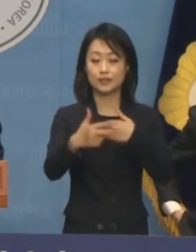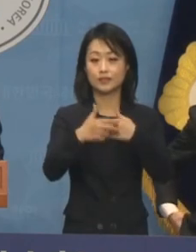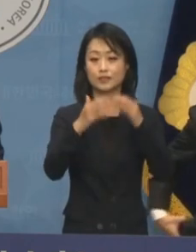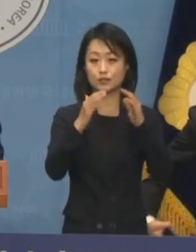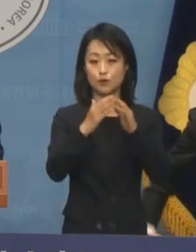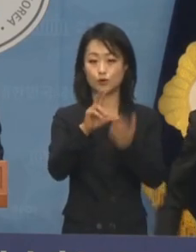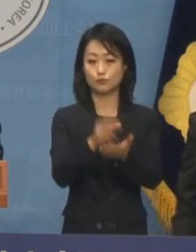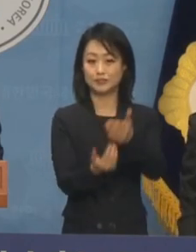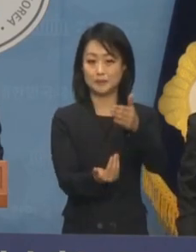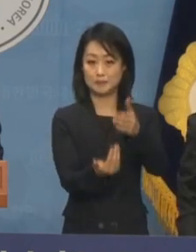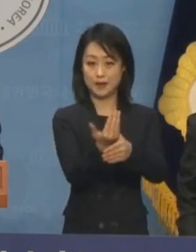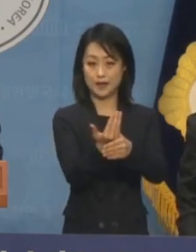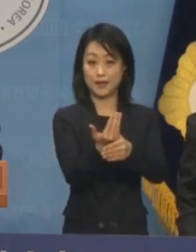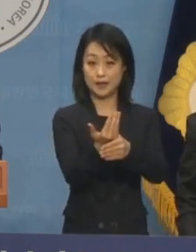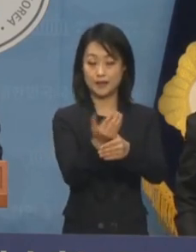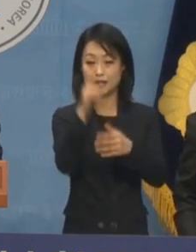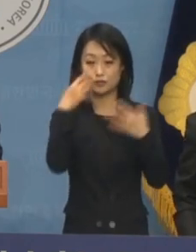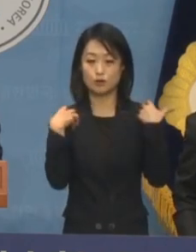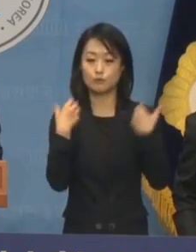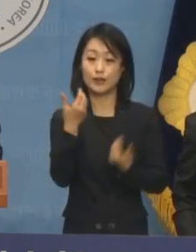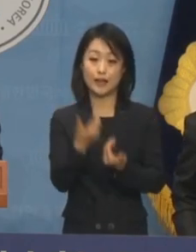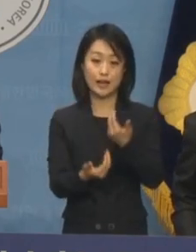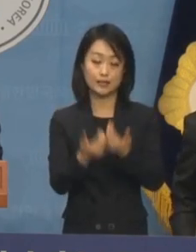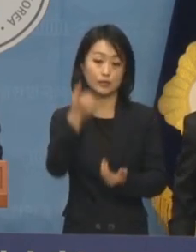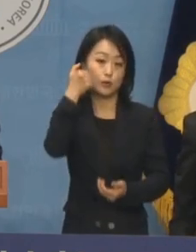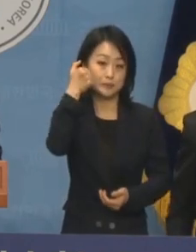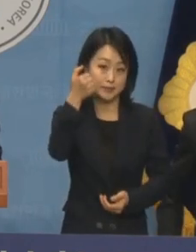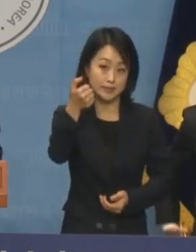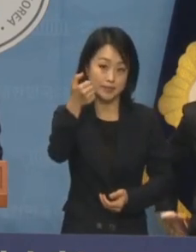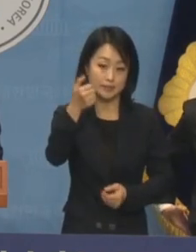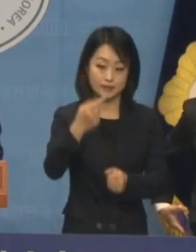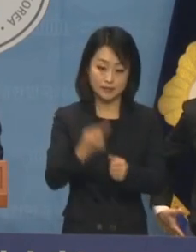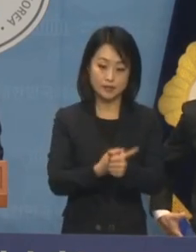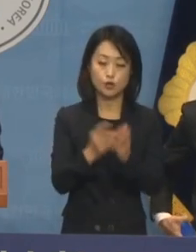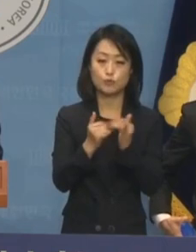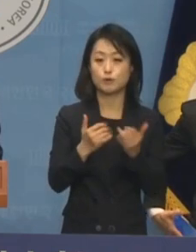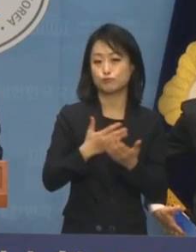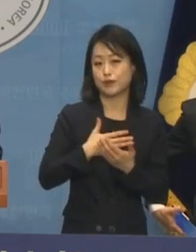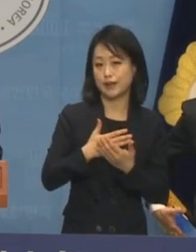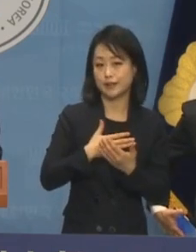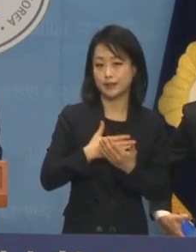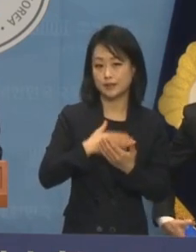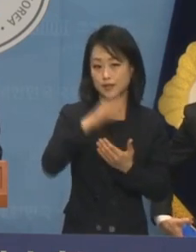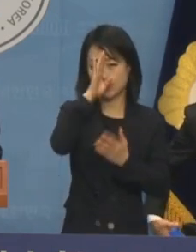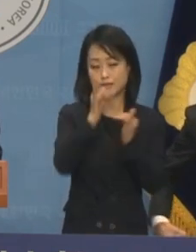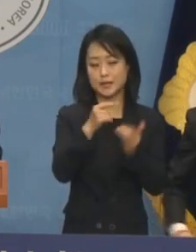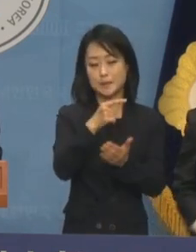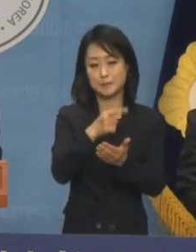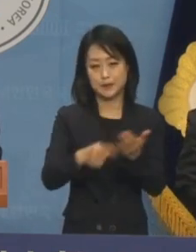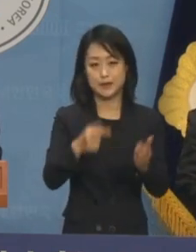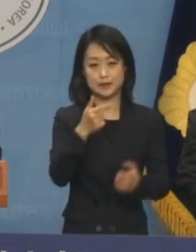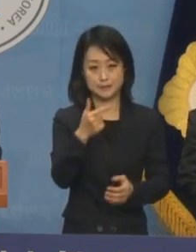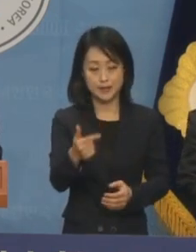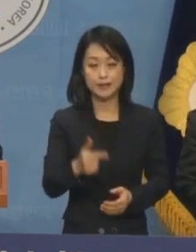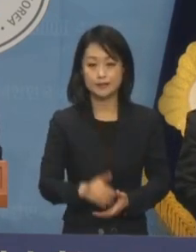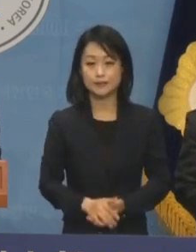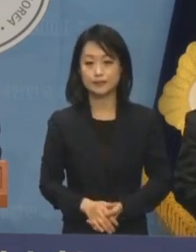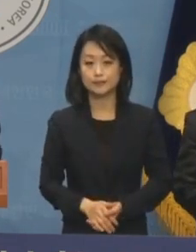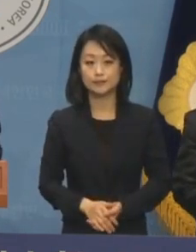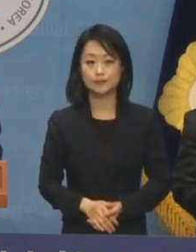의료공백, 의정갈등이 50여일 넘게 지속되면서 국민의 불안과 환자의 피해는 커져가고 있습니다.